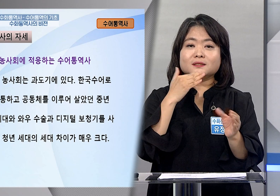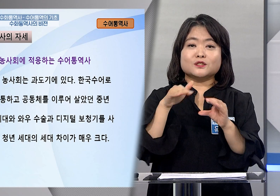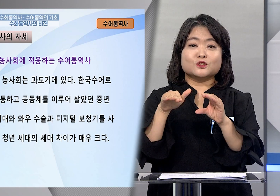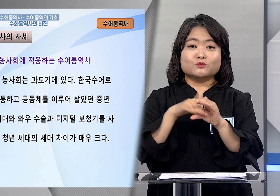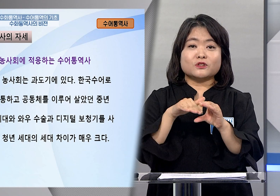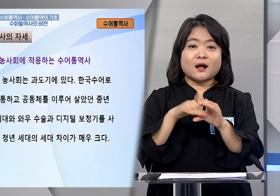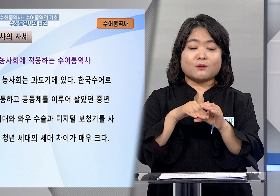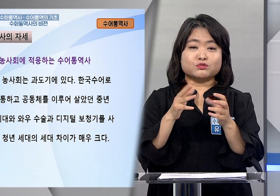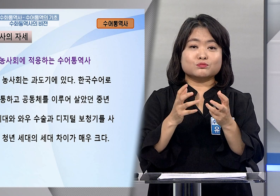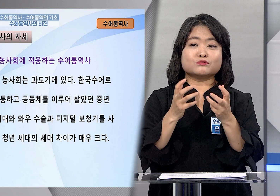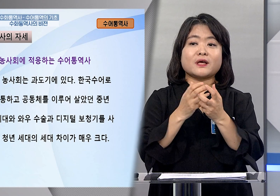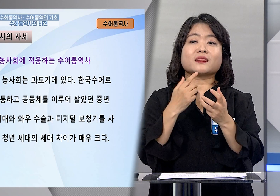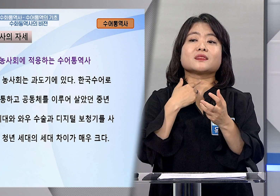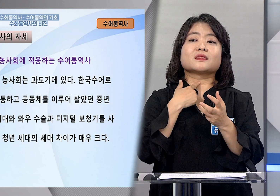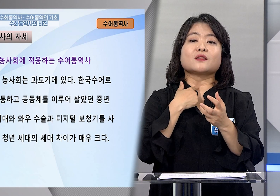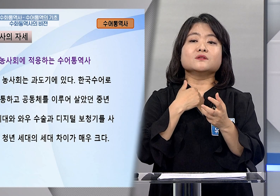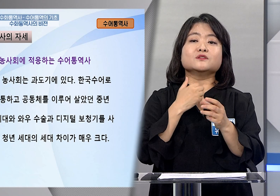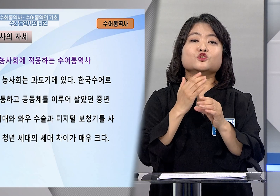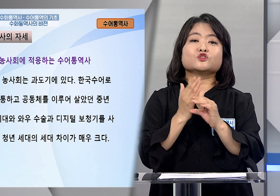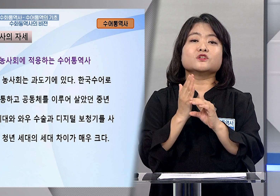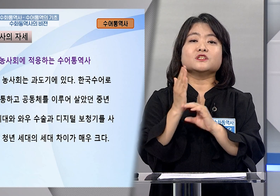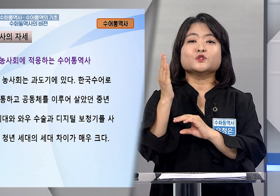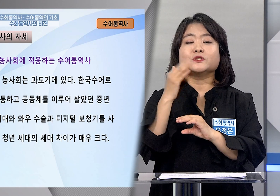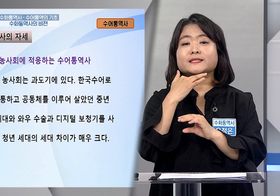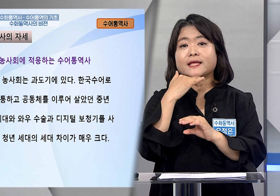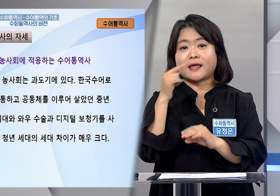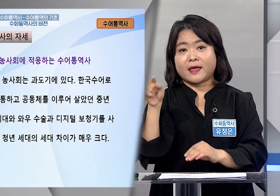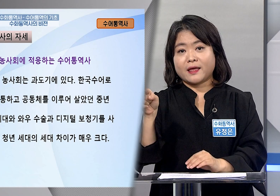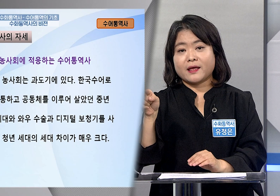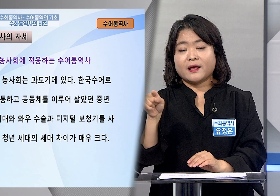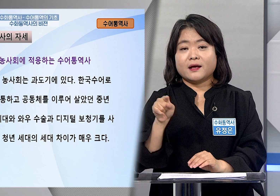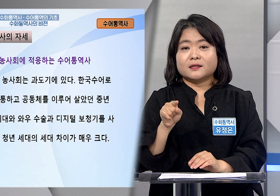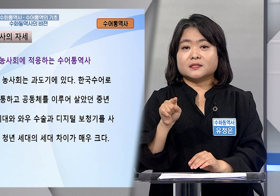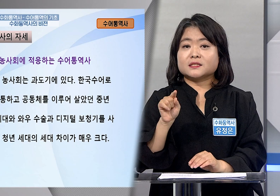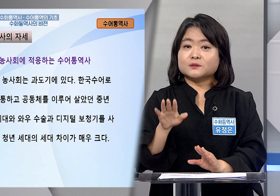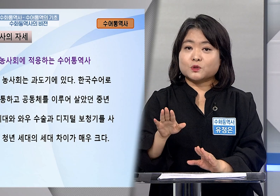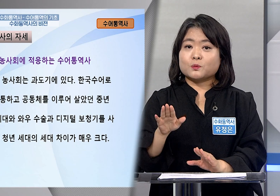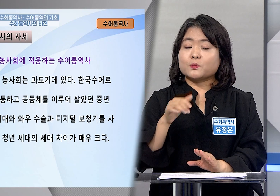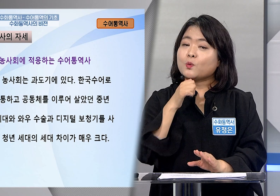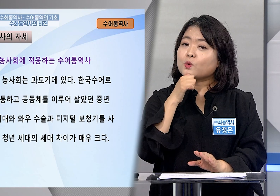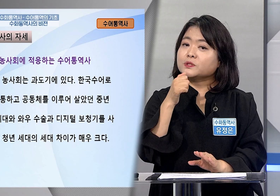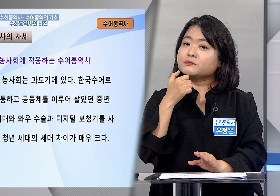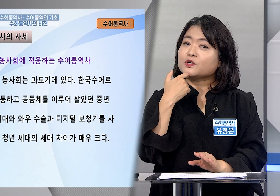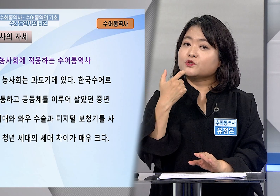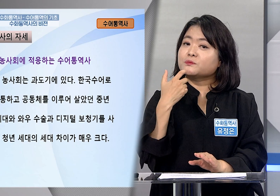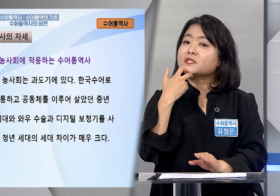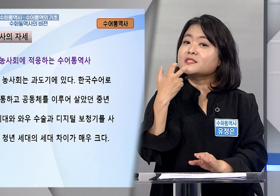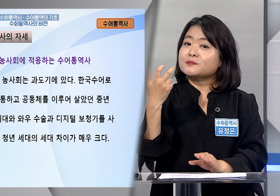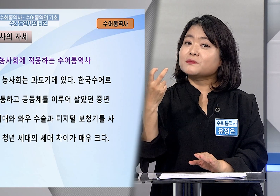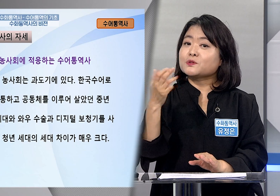농인들 문화가 풍부했던 중년 이후의 세대, 지금으로 보면 50대, 60대, 70대